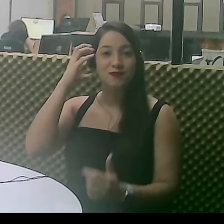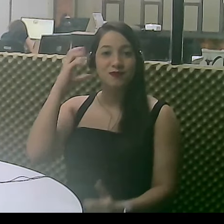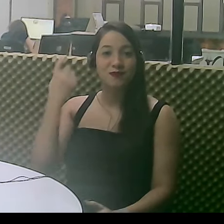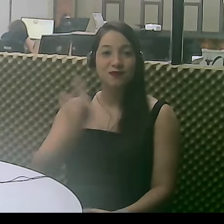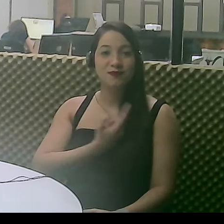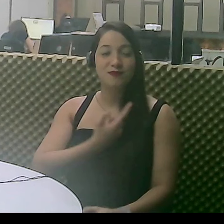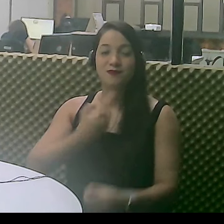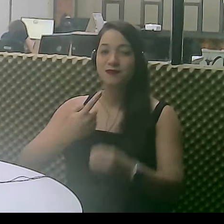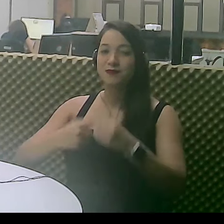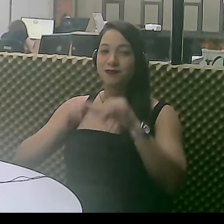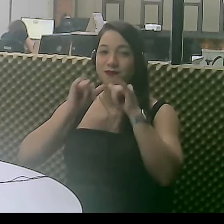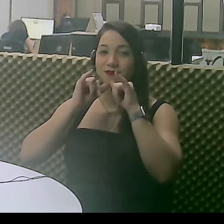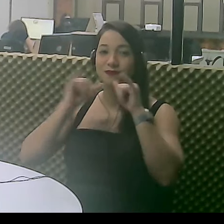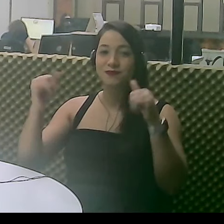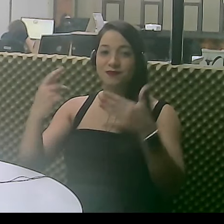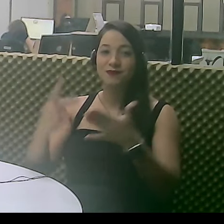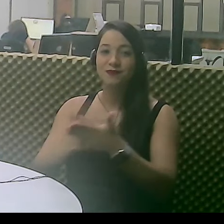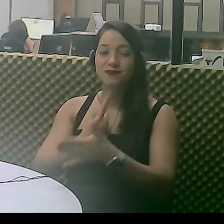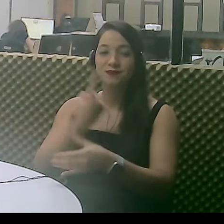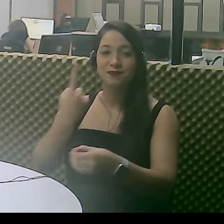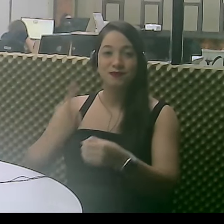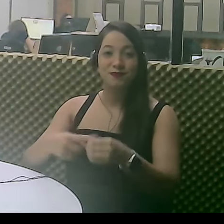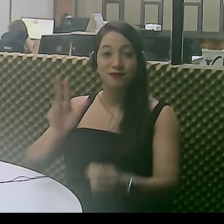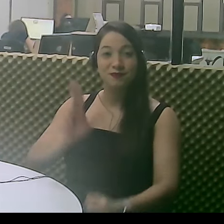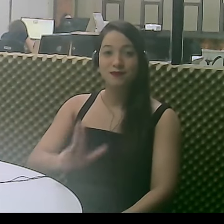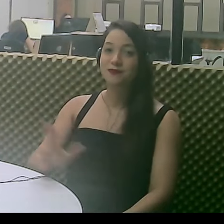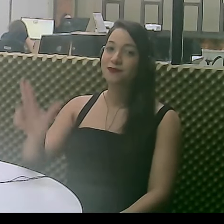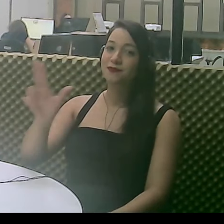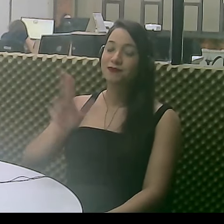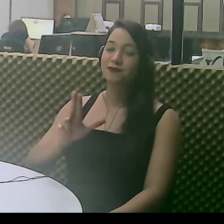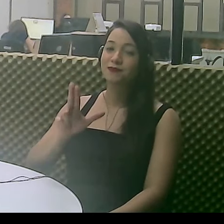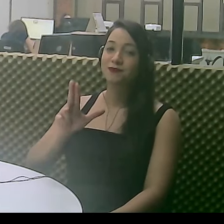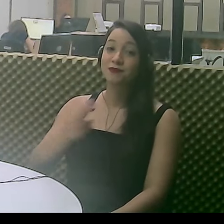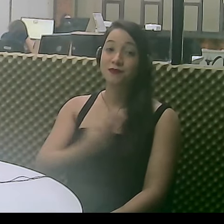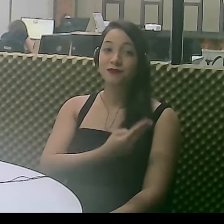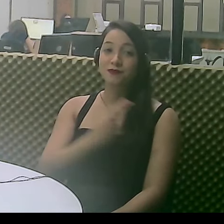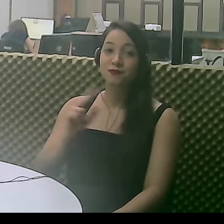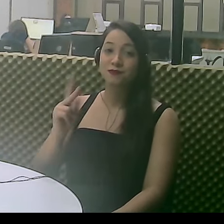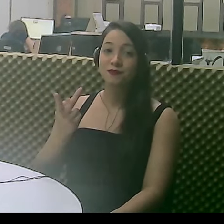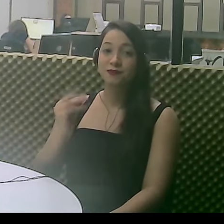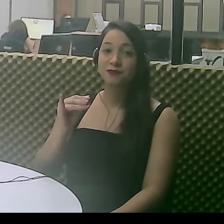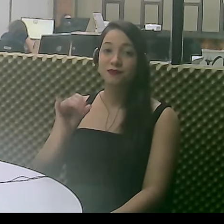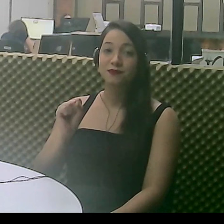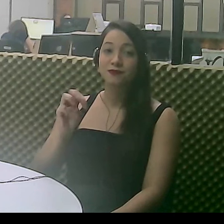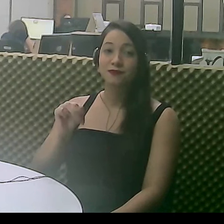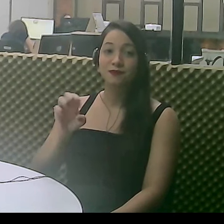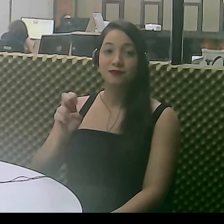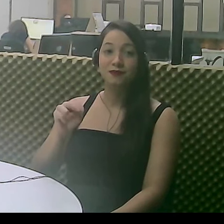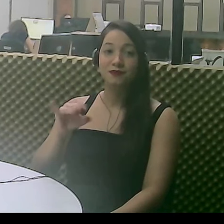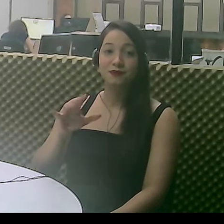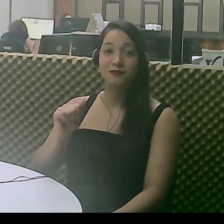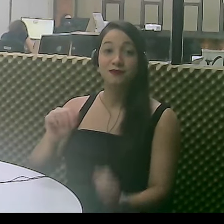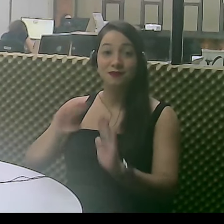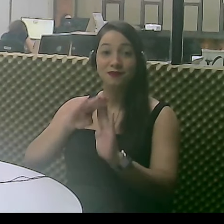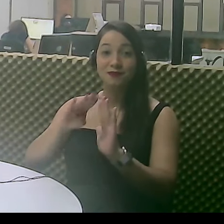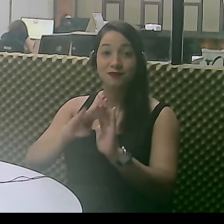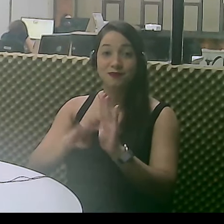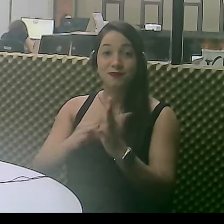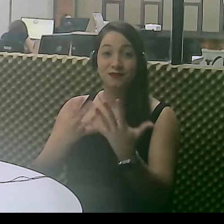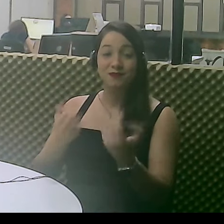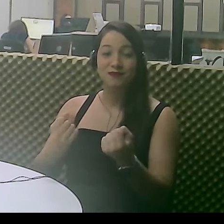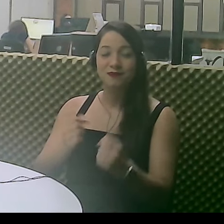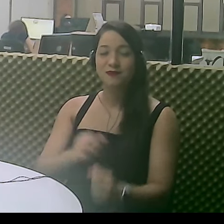nossa cidade com boletim de notícias sobre o que de fato acontece em Uberlândia eu sou esmia Keller e Vamos aos